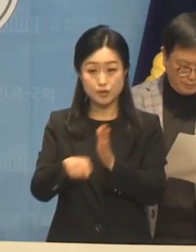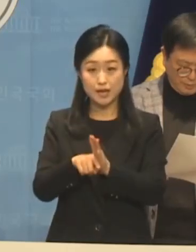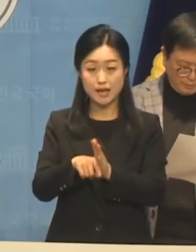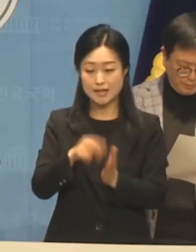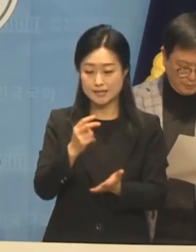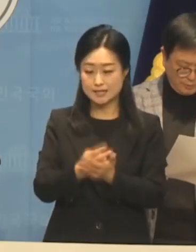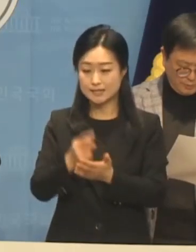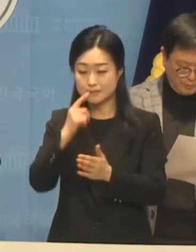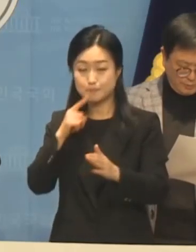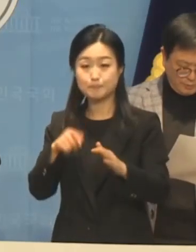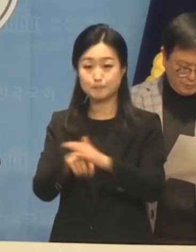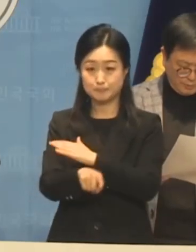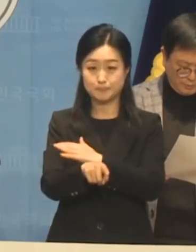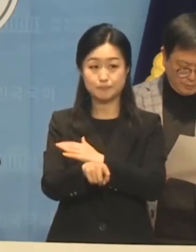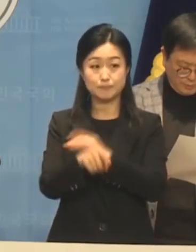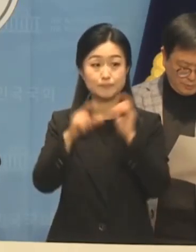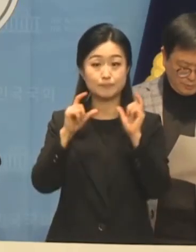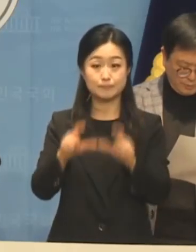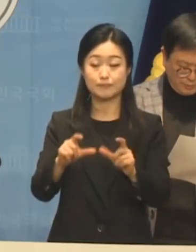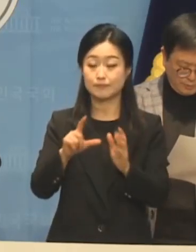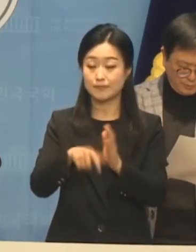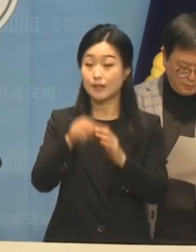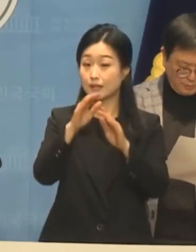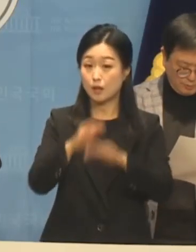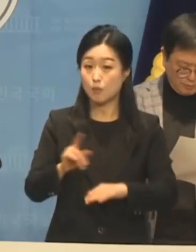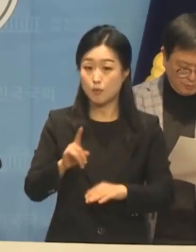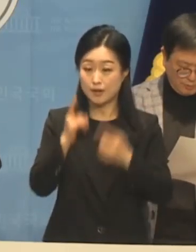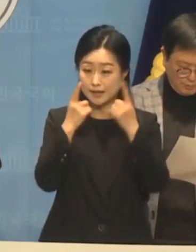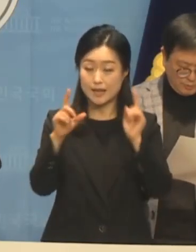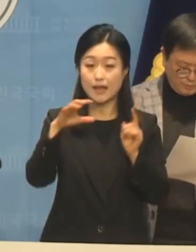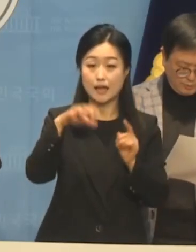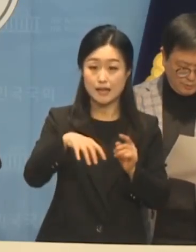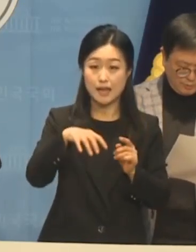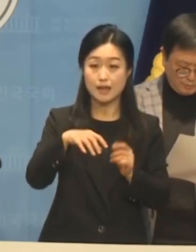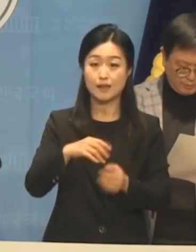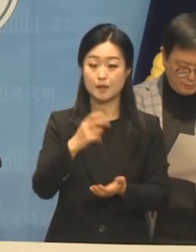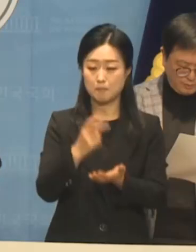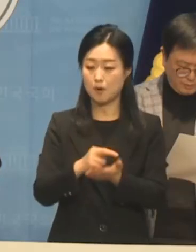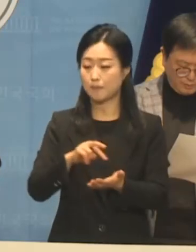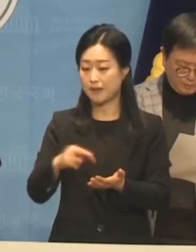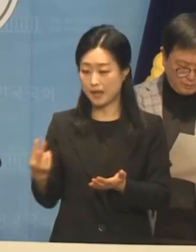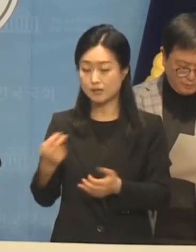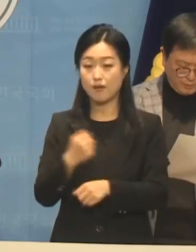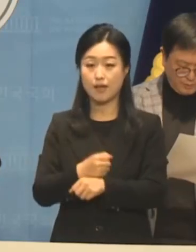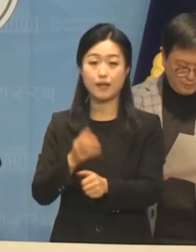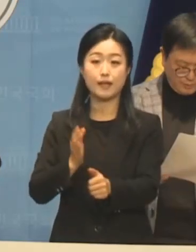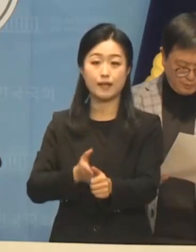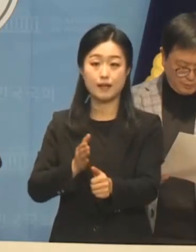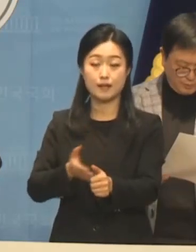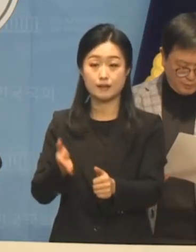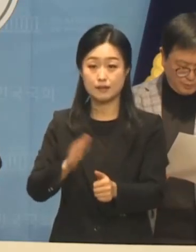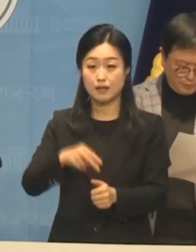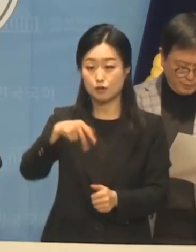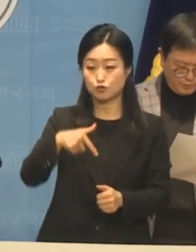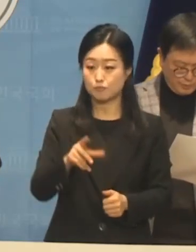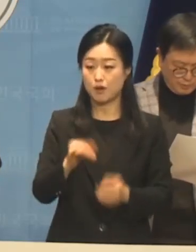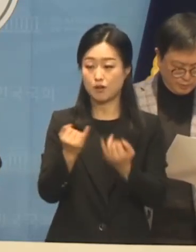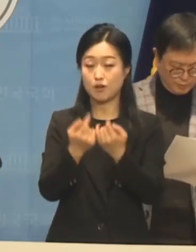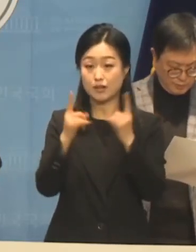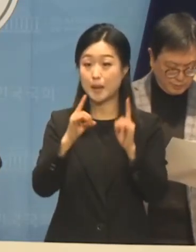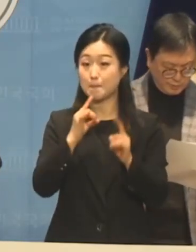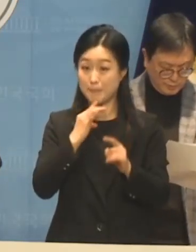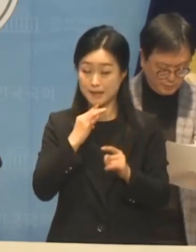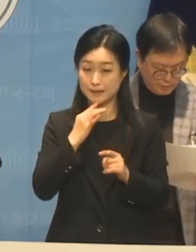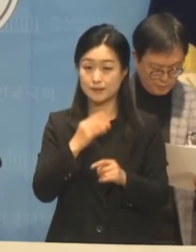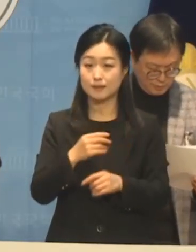행정 예고하였는데 이에 따르면 대학들은 관련 규정을 개정하도록 되어 있습니다. 그러나 숙명여대는